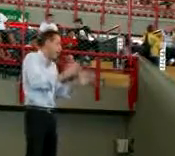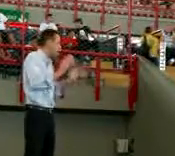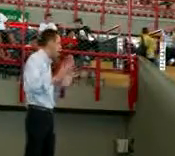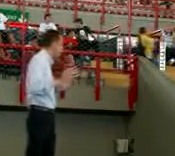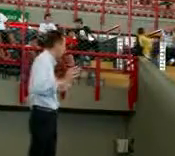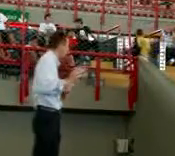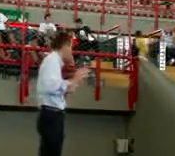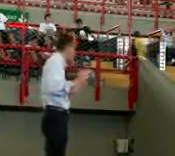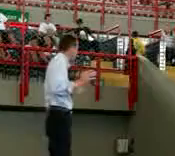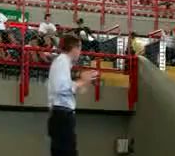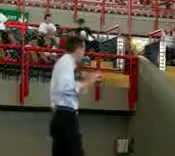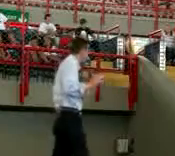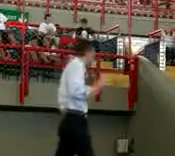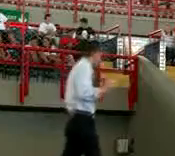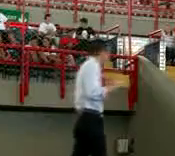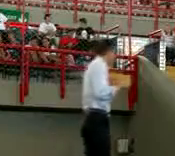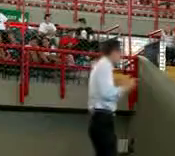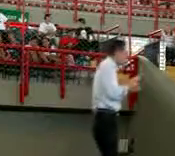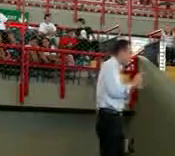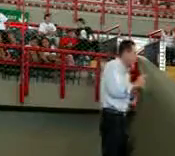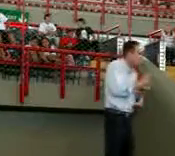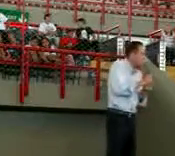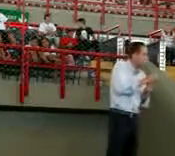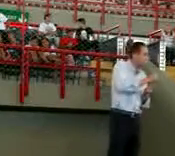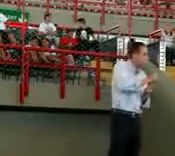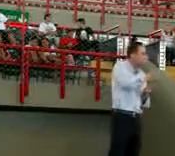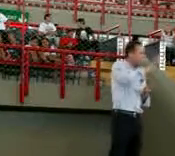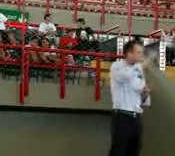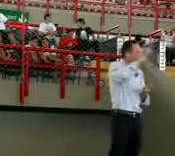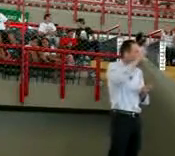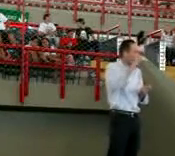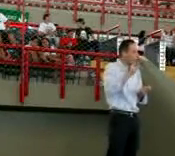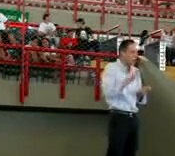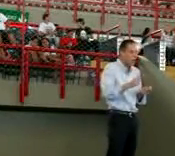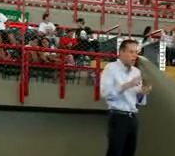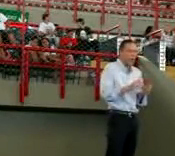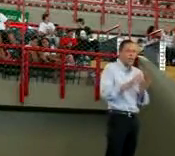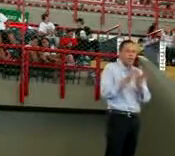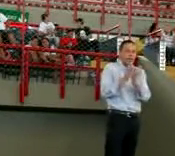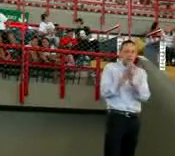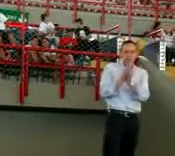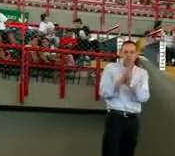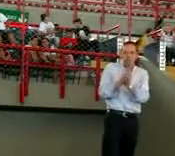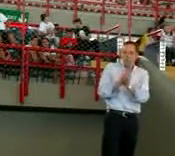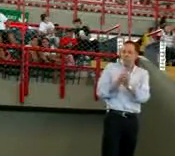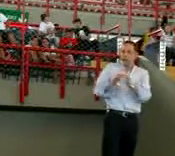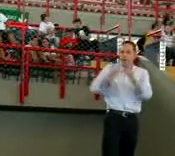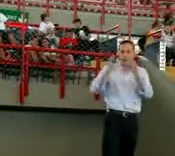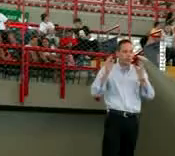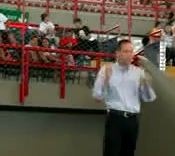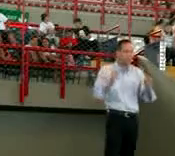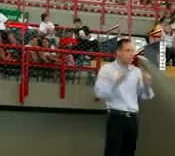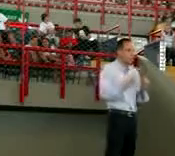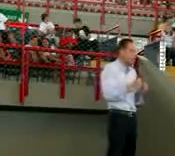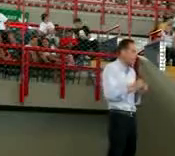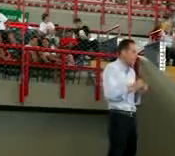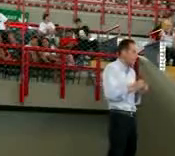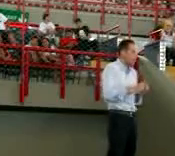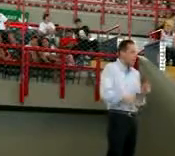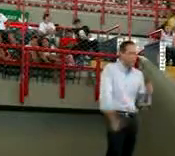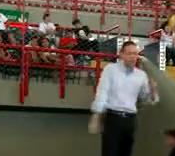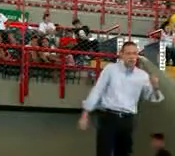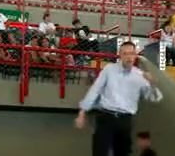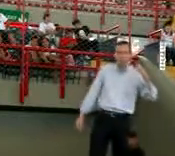Tordesilhas, eram dos espanhóis oficialmente. E aí foi necessário uma série de acordos para redefinir as fronteiras do